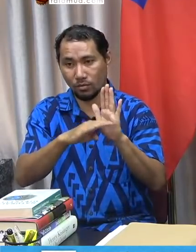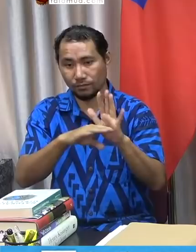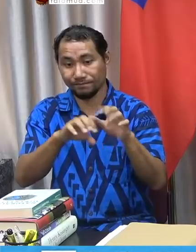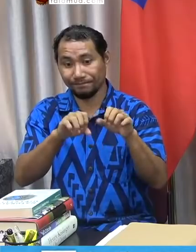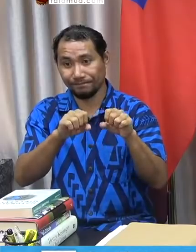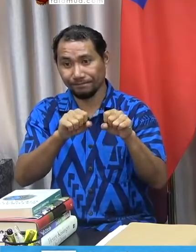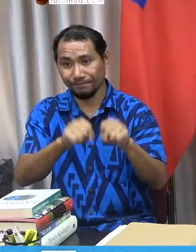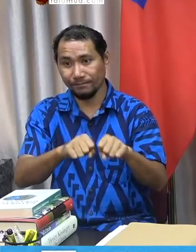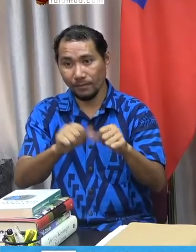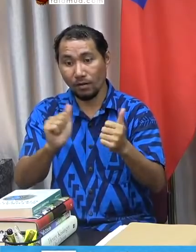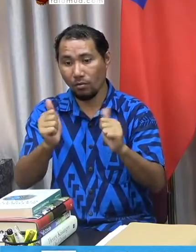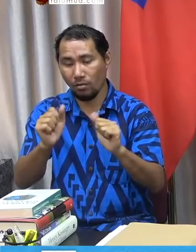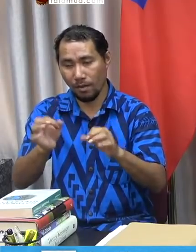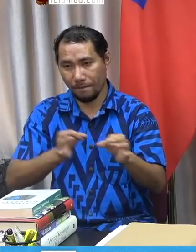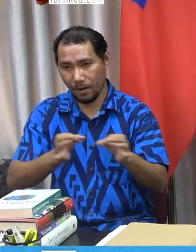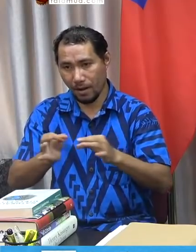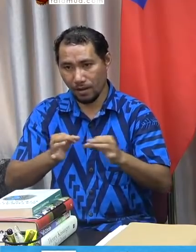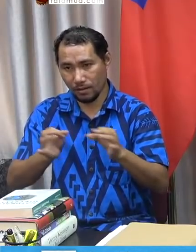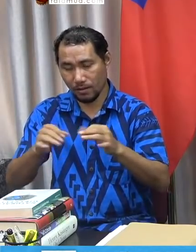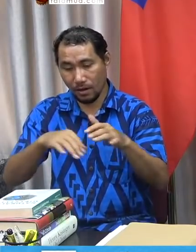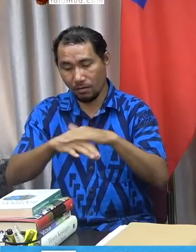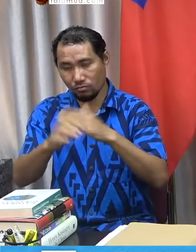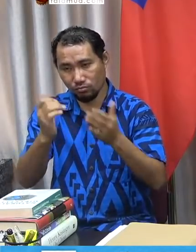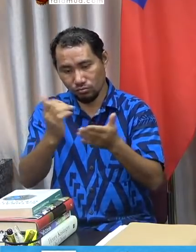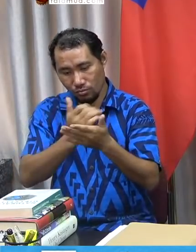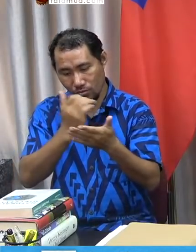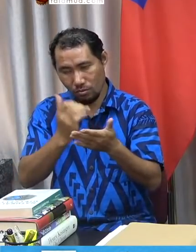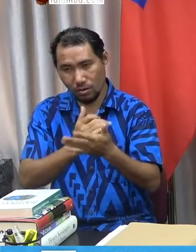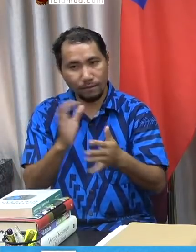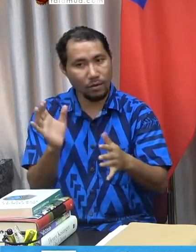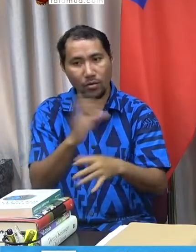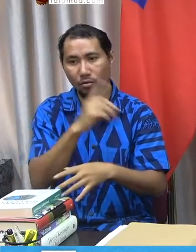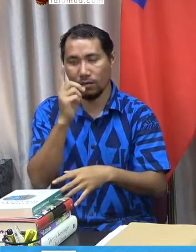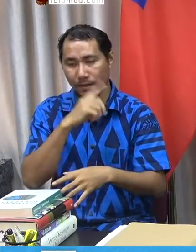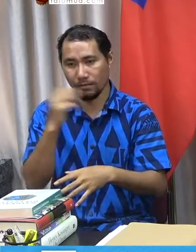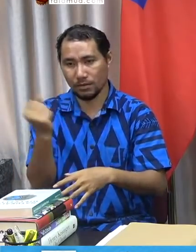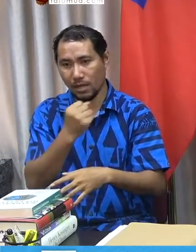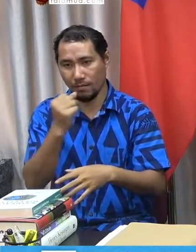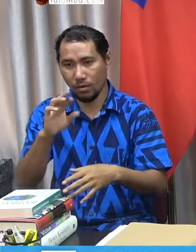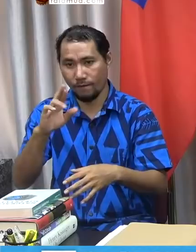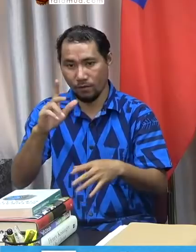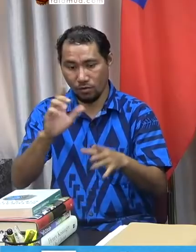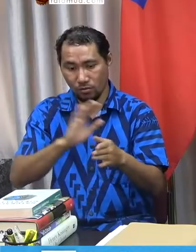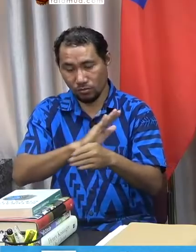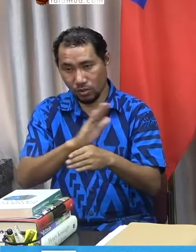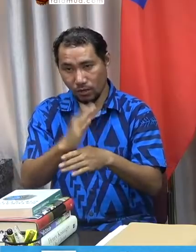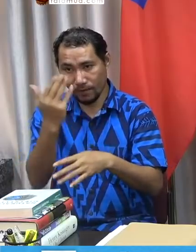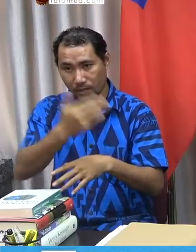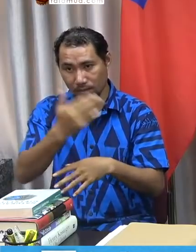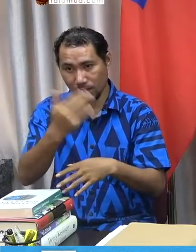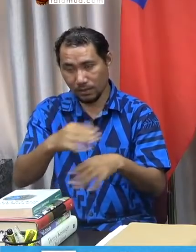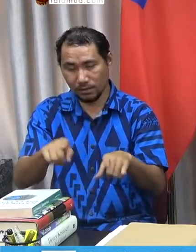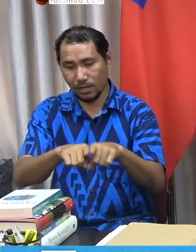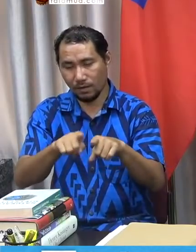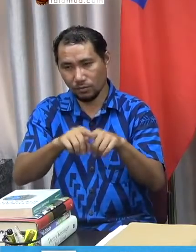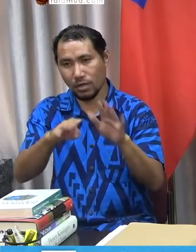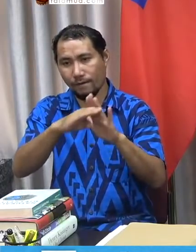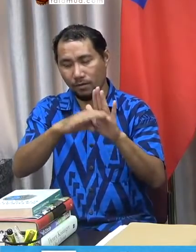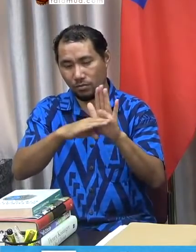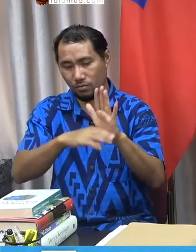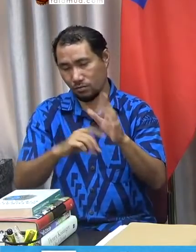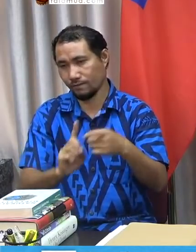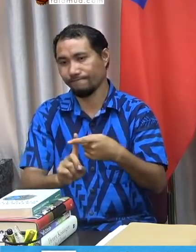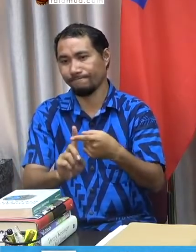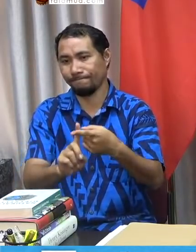i lalo o puifuinga lava o le tunuku mo le kovite ia mapolo a inga o lo tātou whaanga solo ai